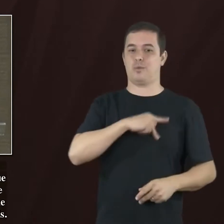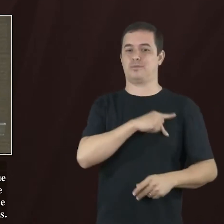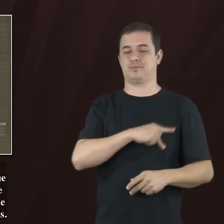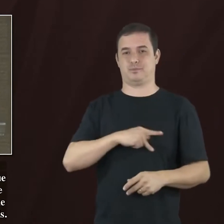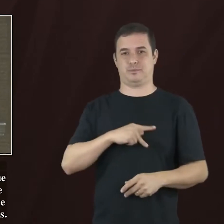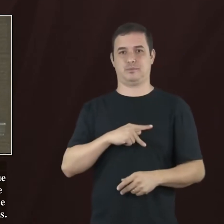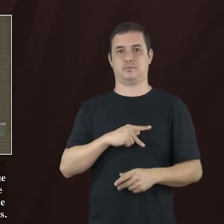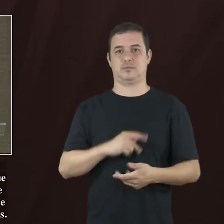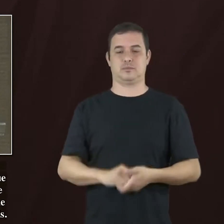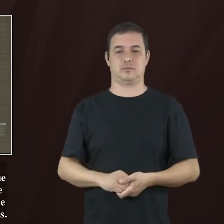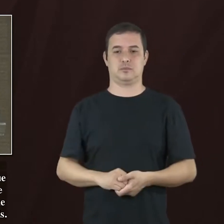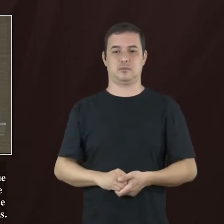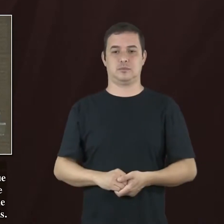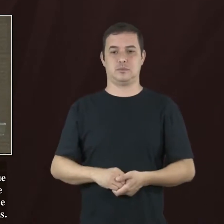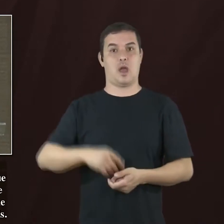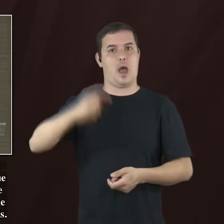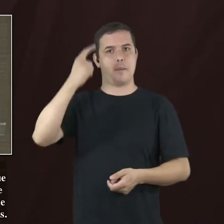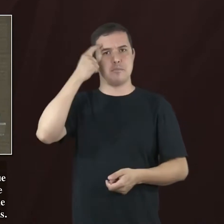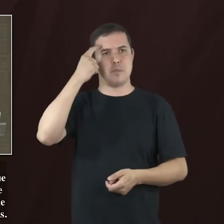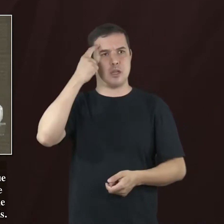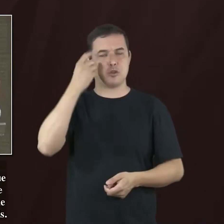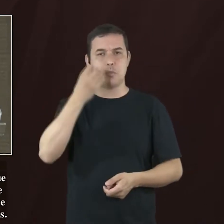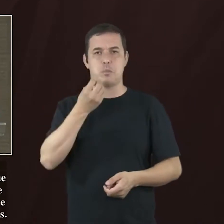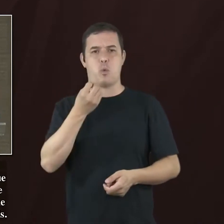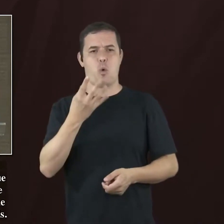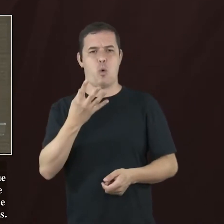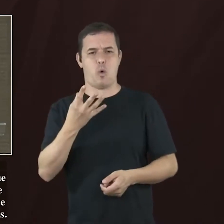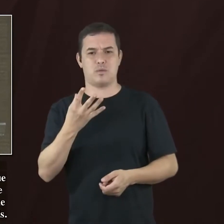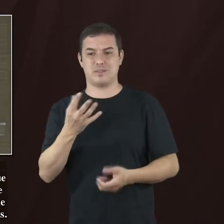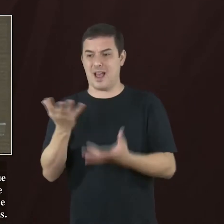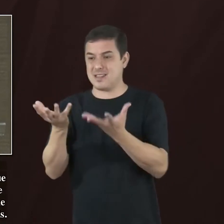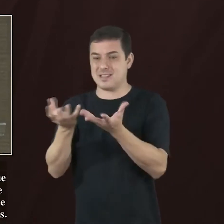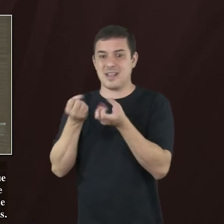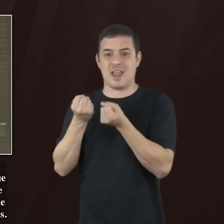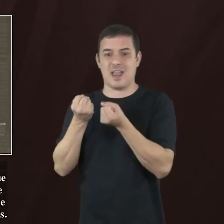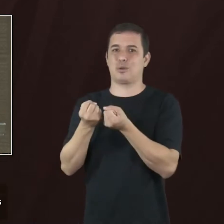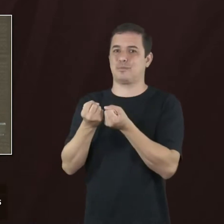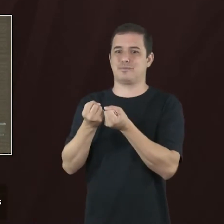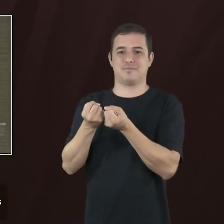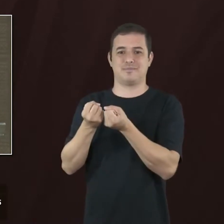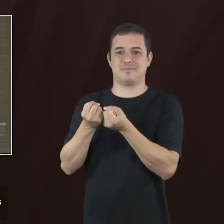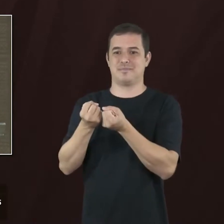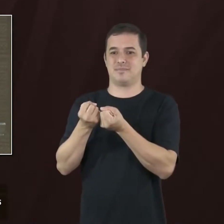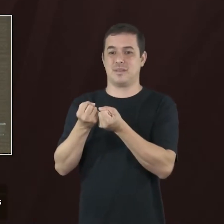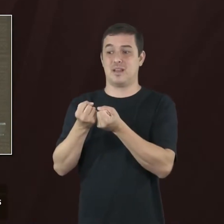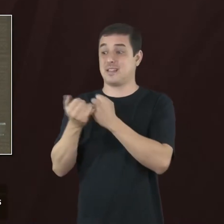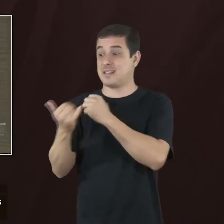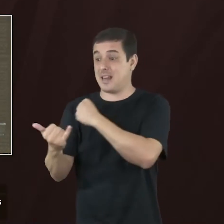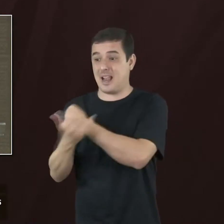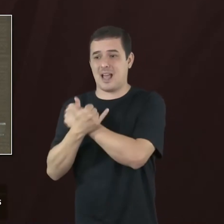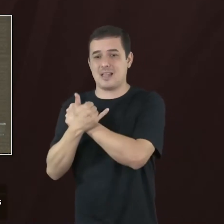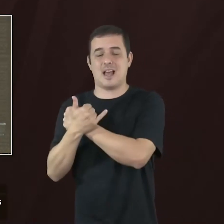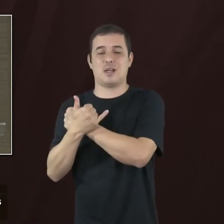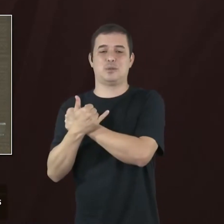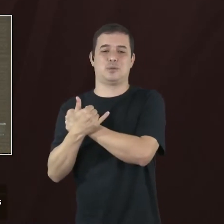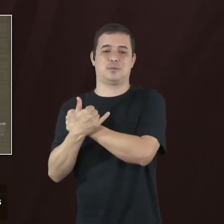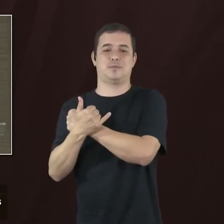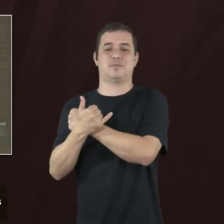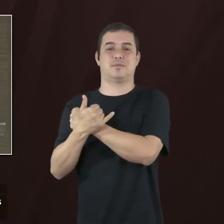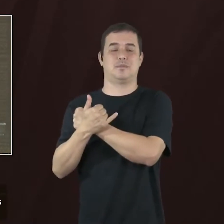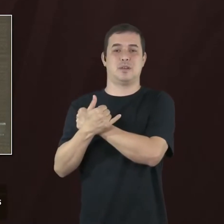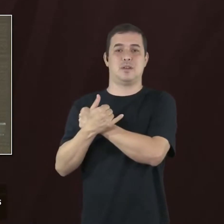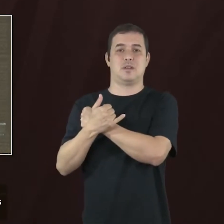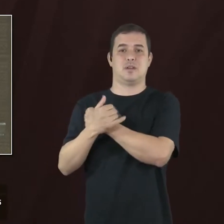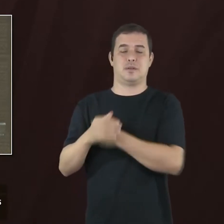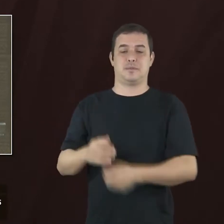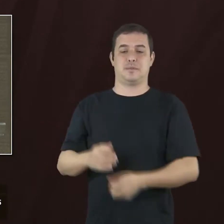esse de boa mente o tolerais. Vocês toleram essas coisas, porque suponho em nada ter sido